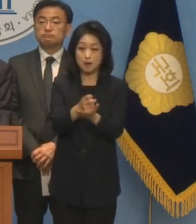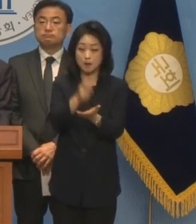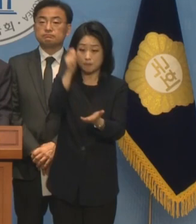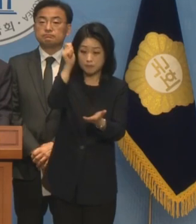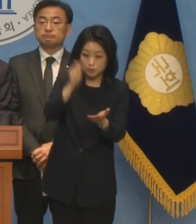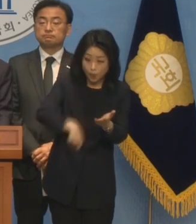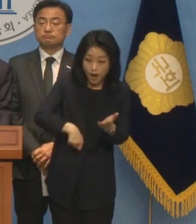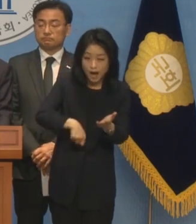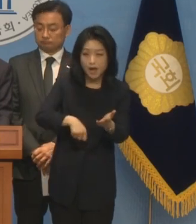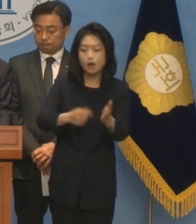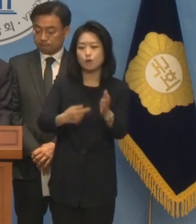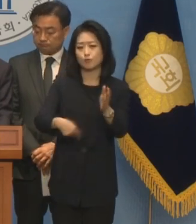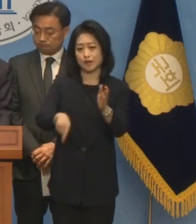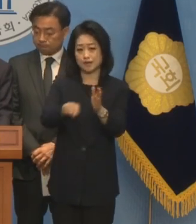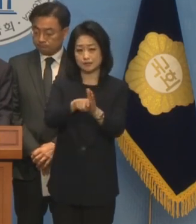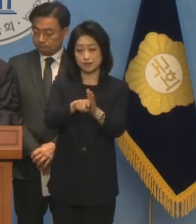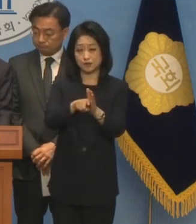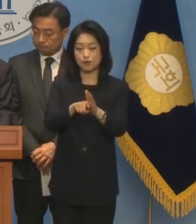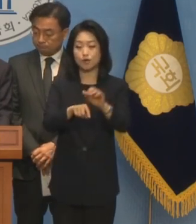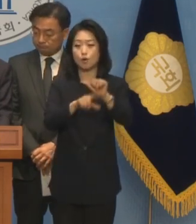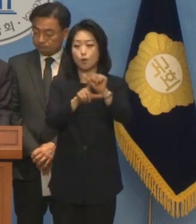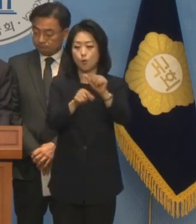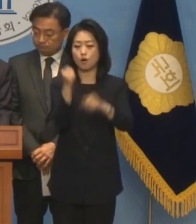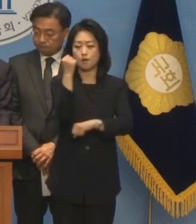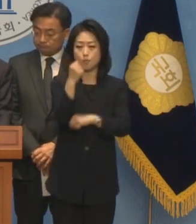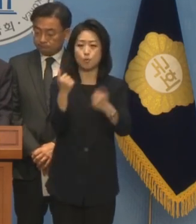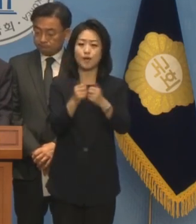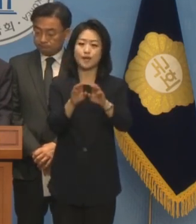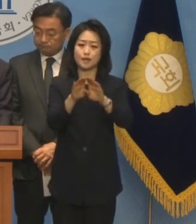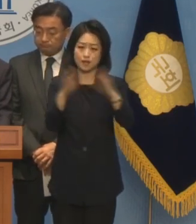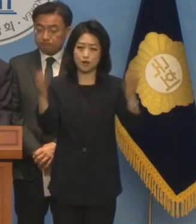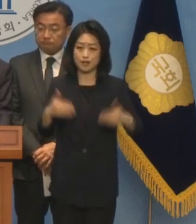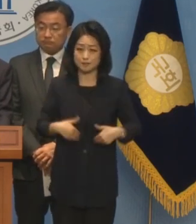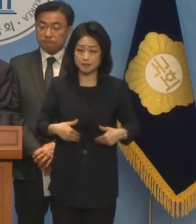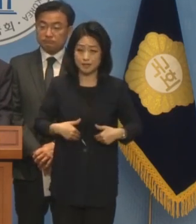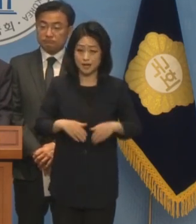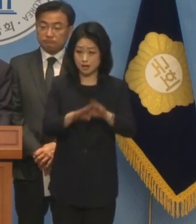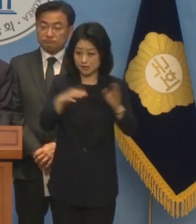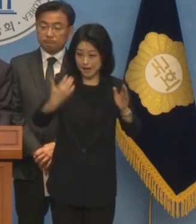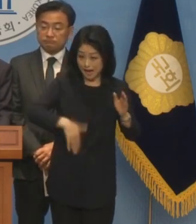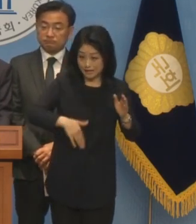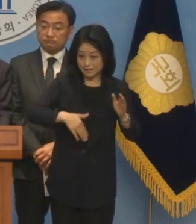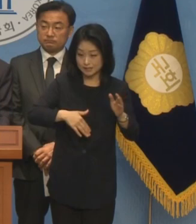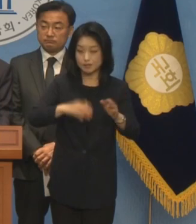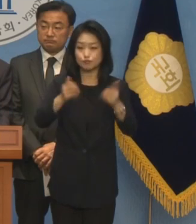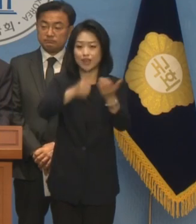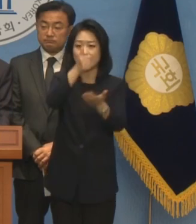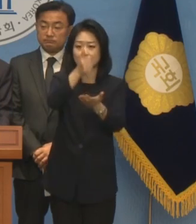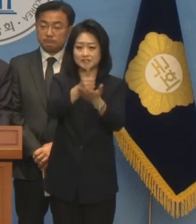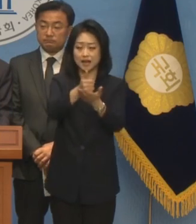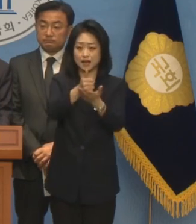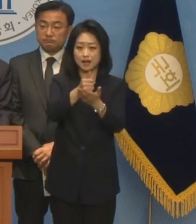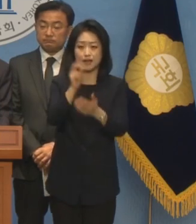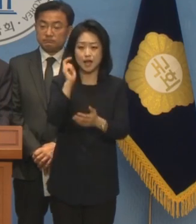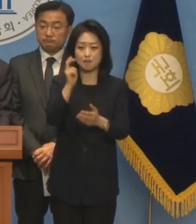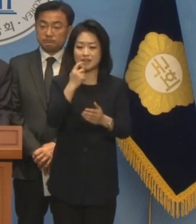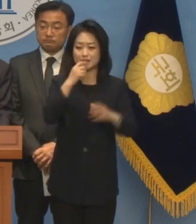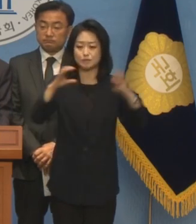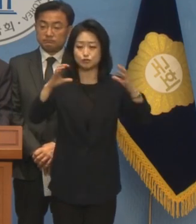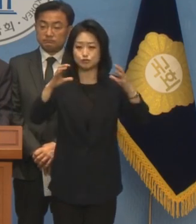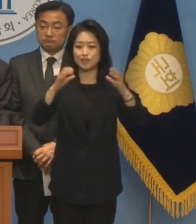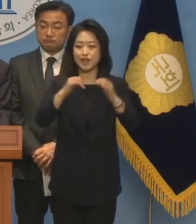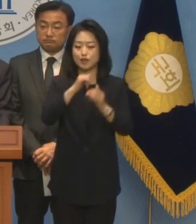기회까지 저버린다면 21대 국회와 국회의장은 민주주의 역사의 죄인으로 남을